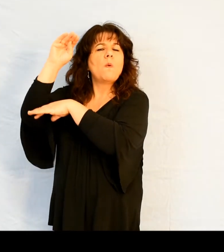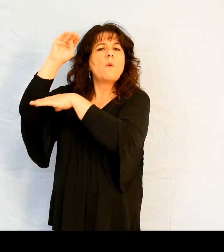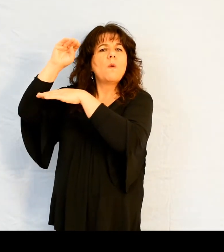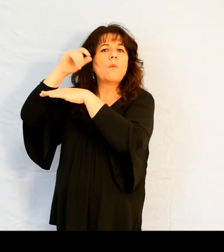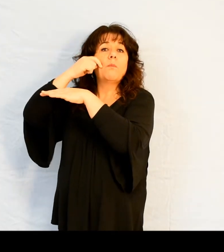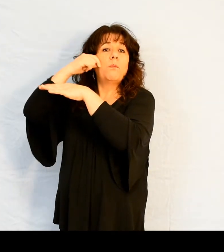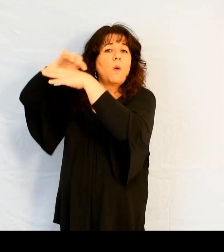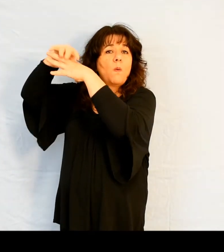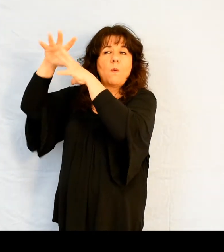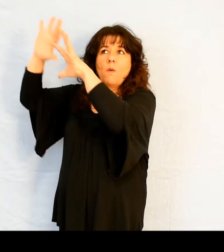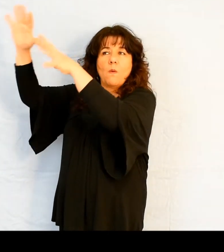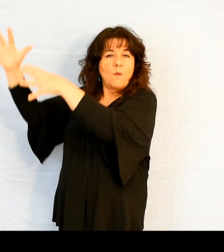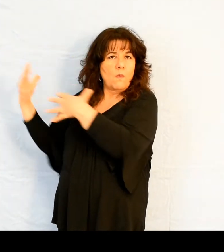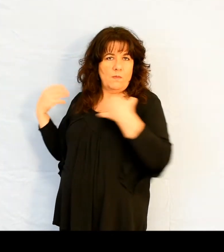reins.